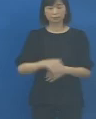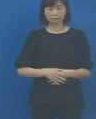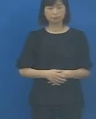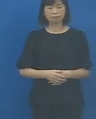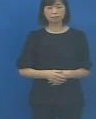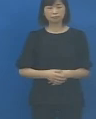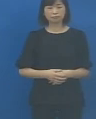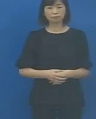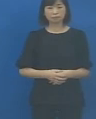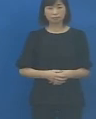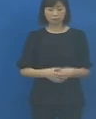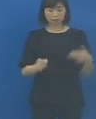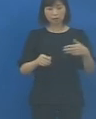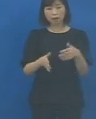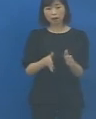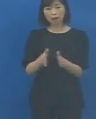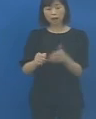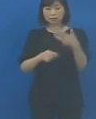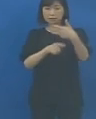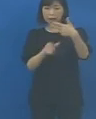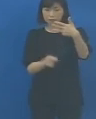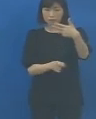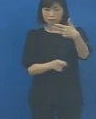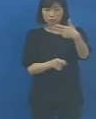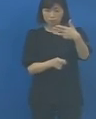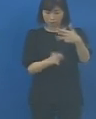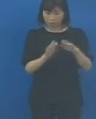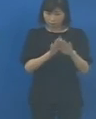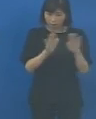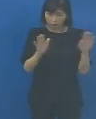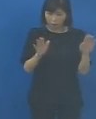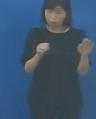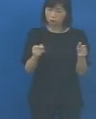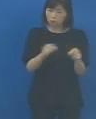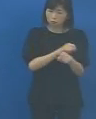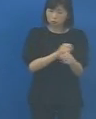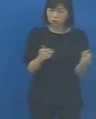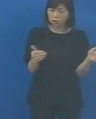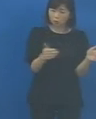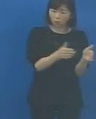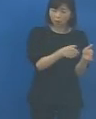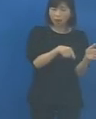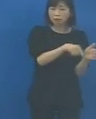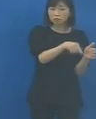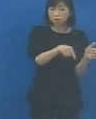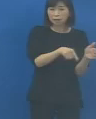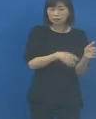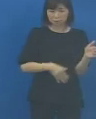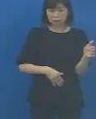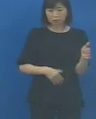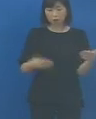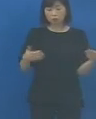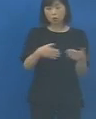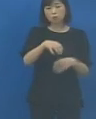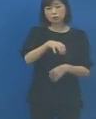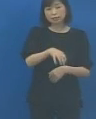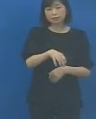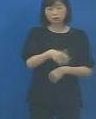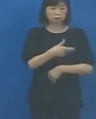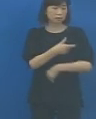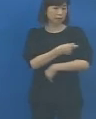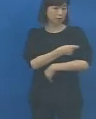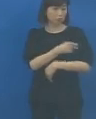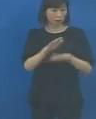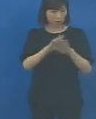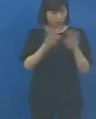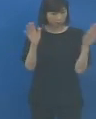また8月に入りますと、特に後半以降ですね、おそらく職域接種が動いてくると